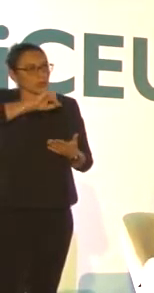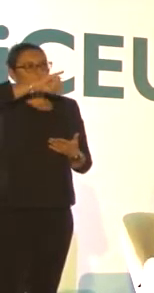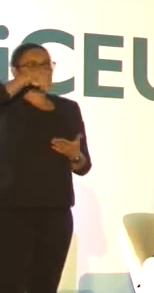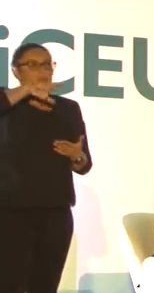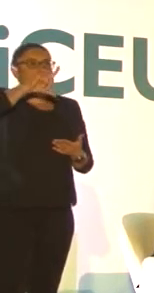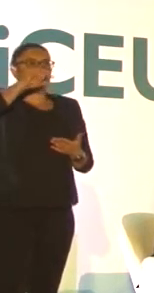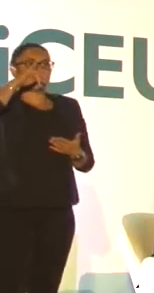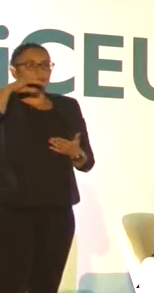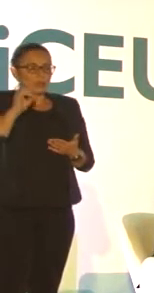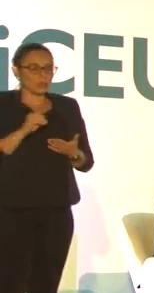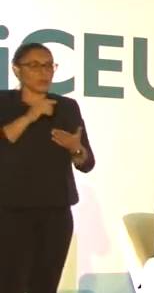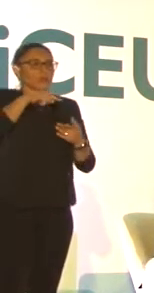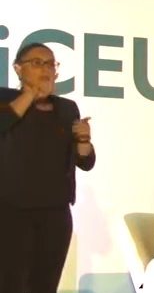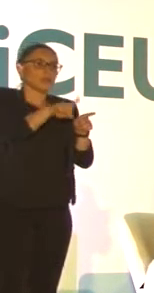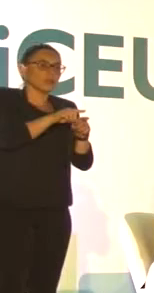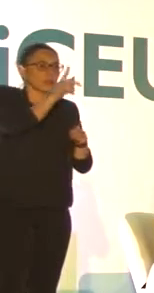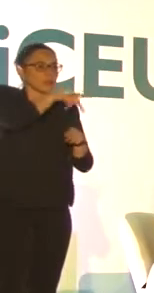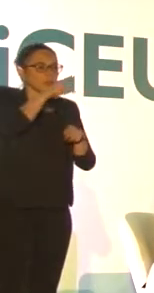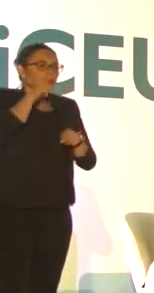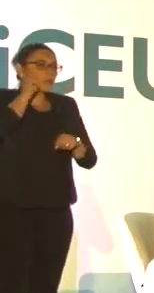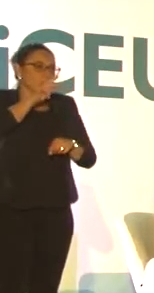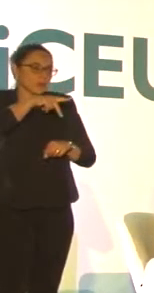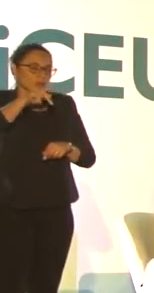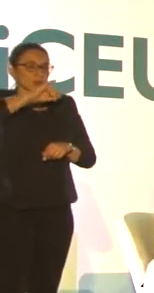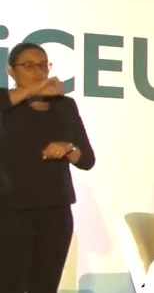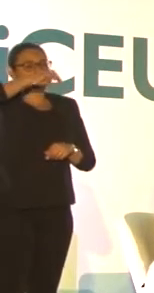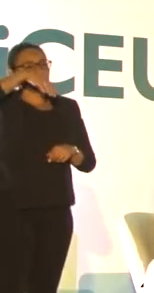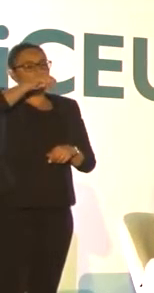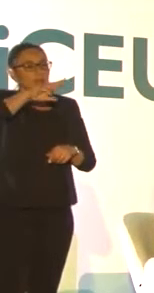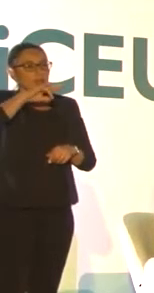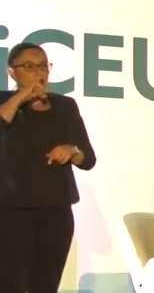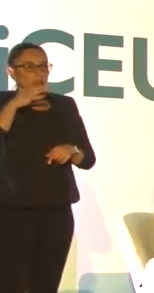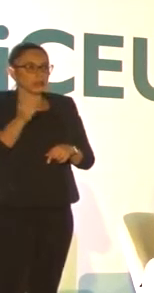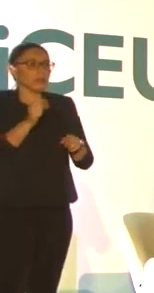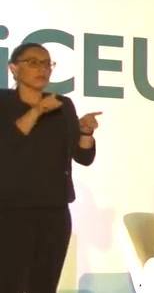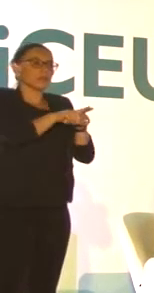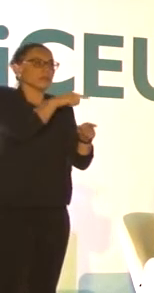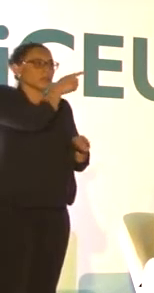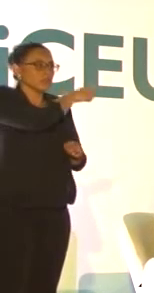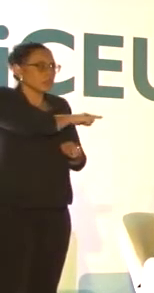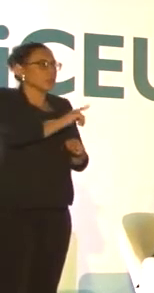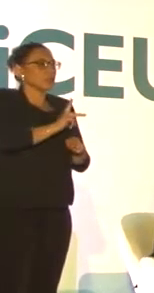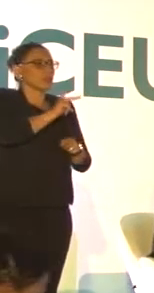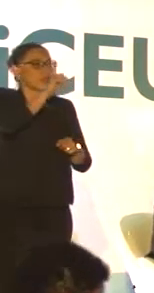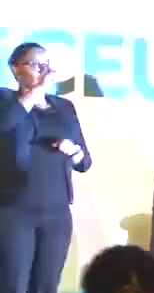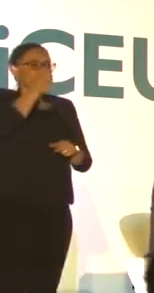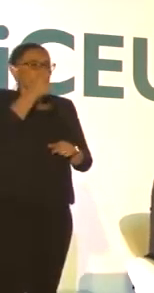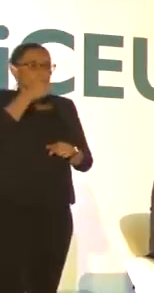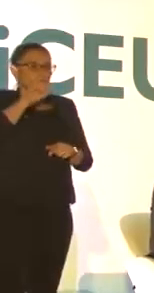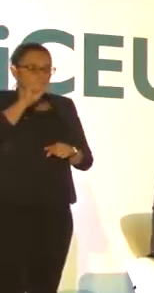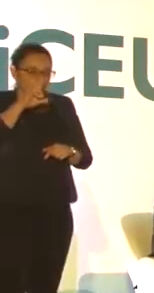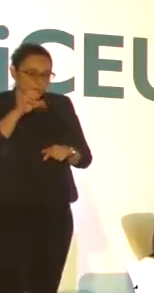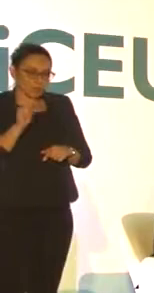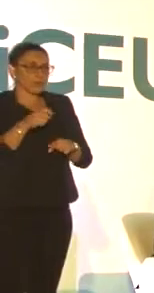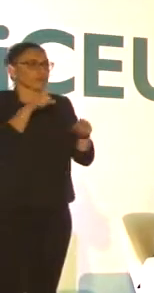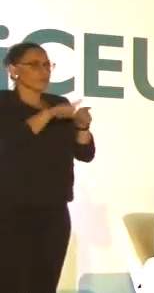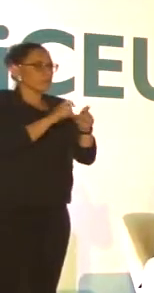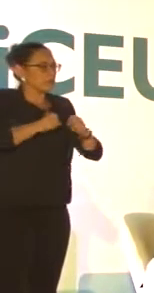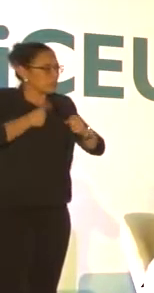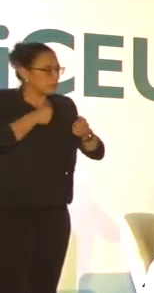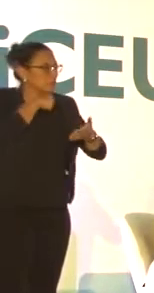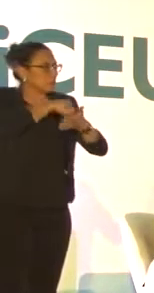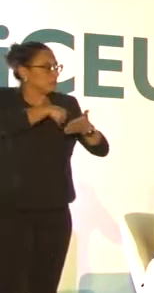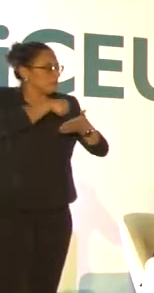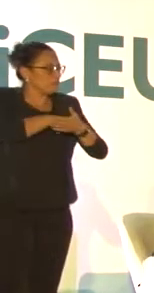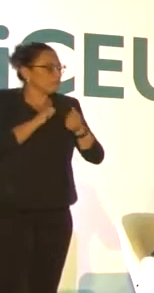Maria de Lourdes, Klaus, meu companheiro de muitas lutas para a educação à distância,